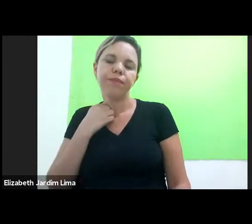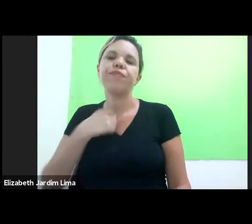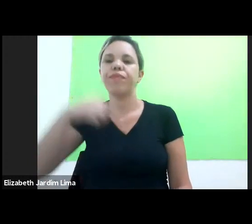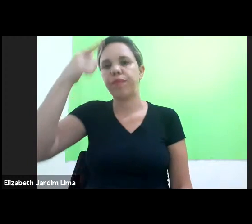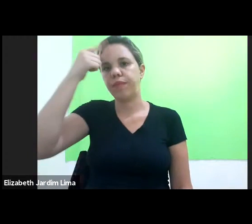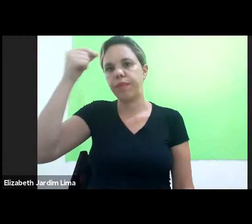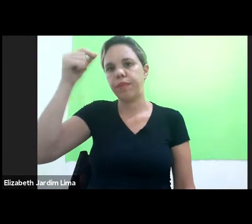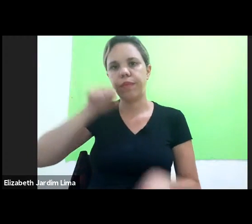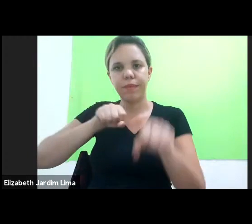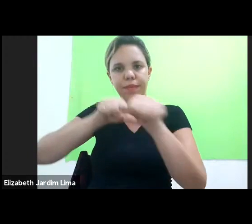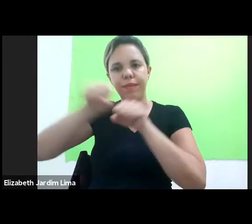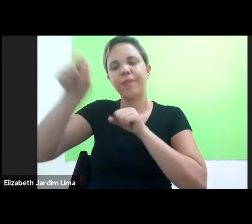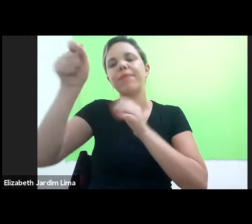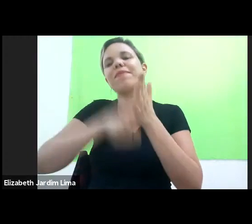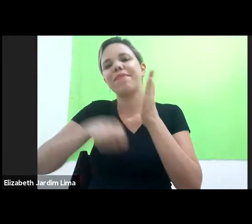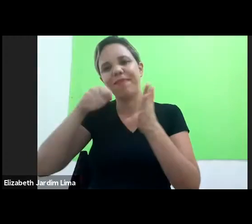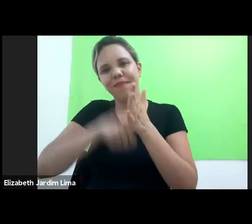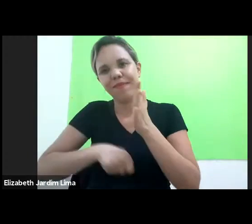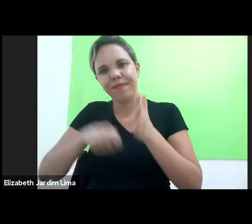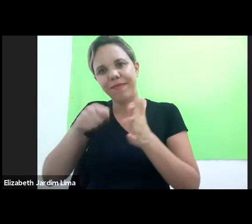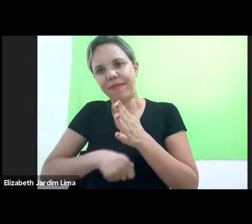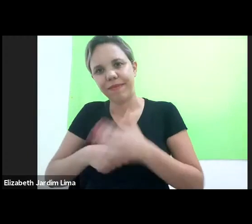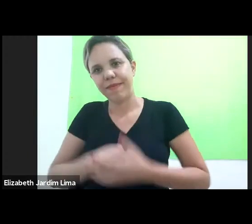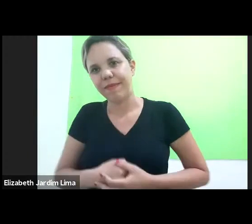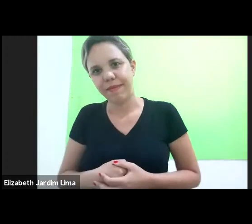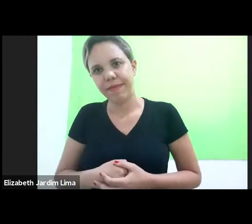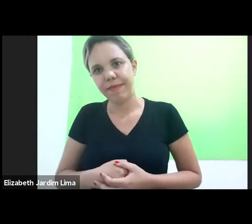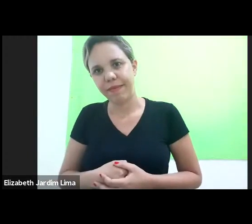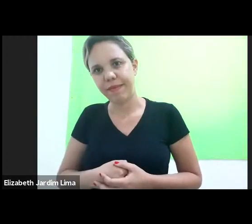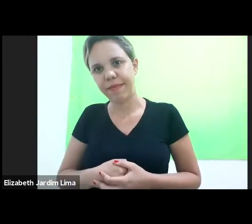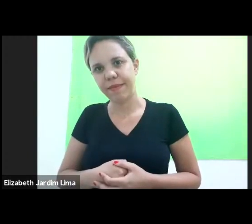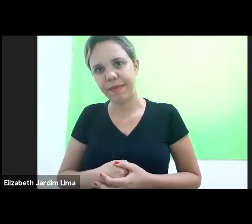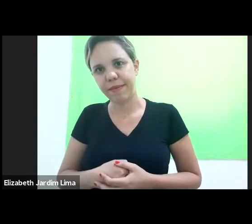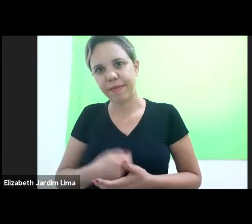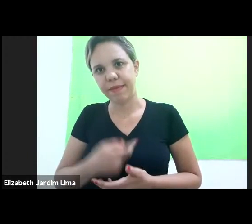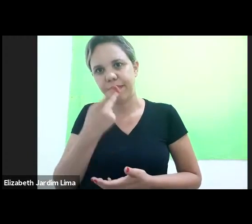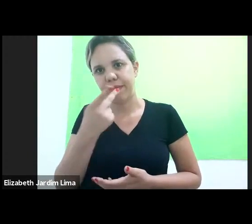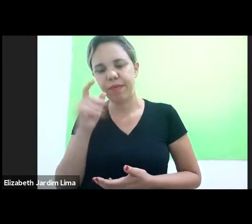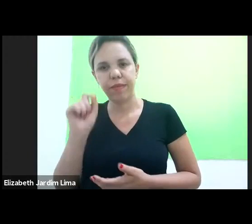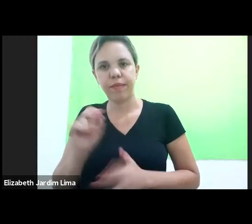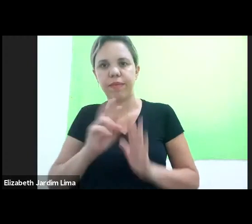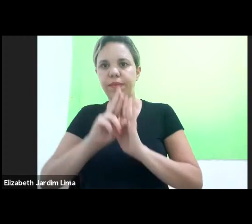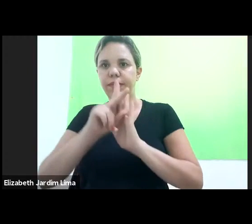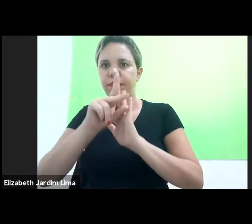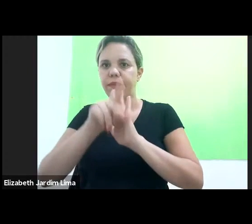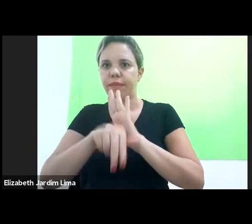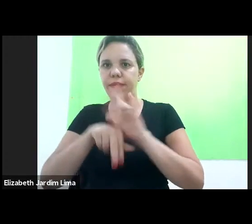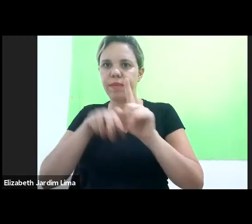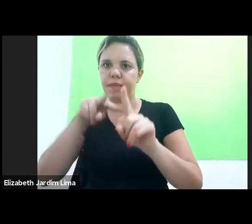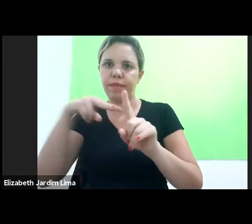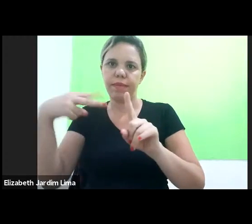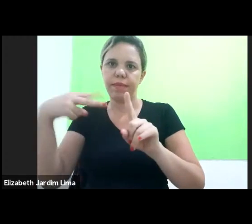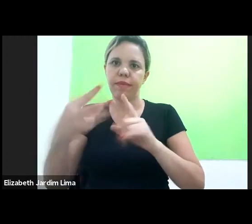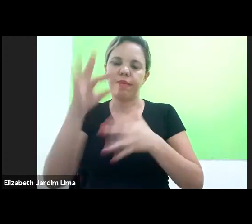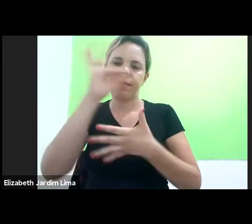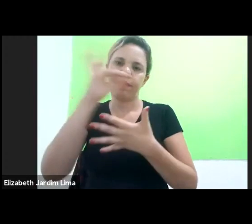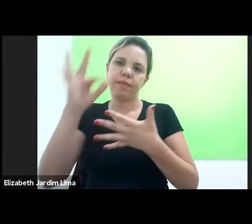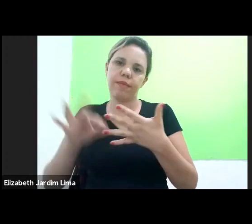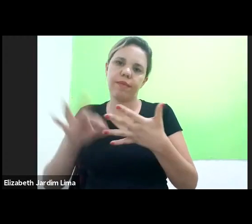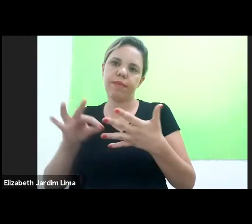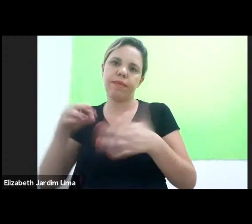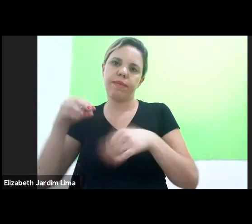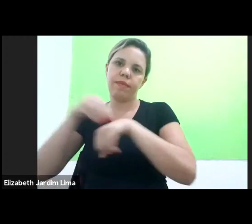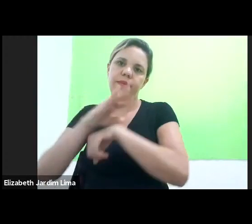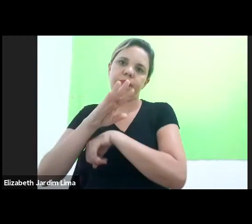acadêmica, militante. Então, eu daria para nortear essa fala aqui em diversos aspectos, né? Mas trazendo um pouco